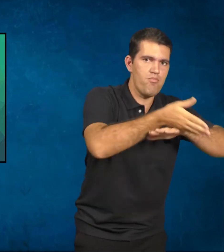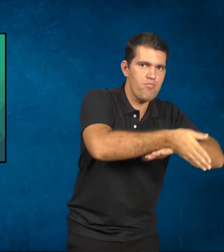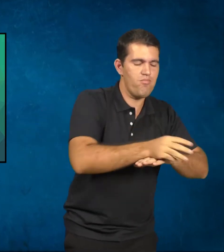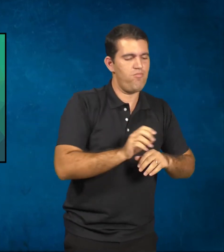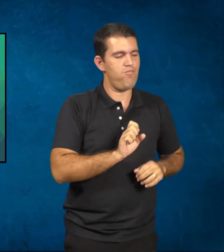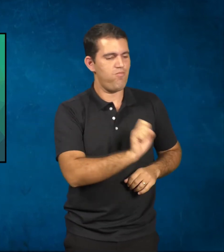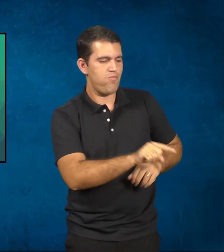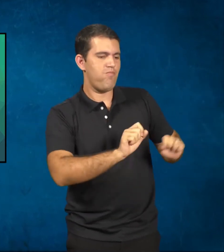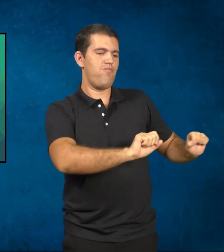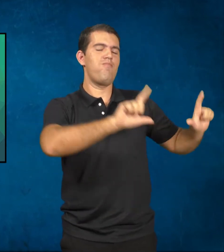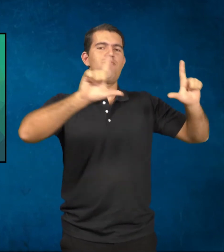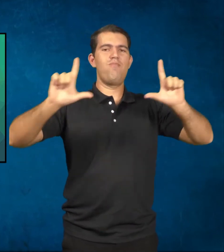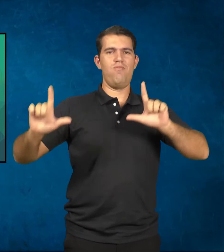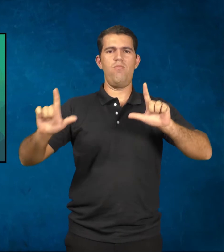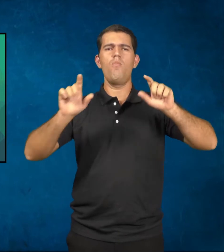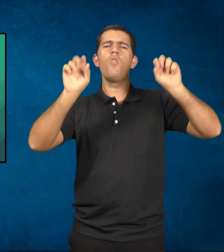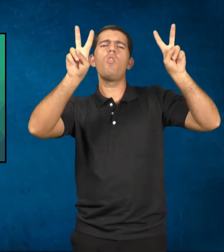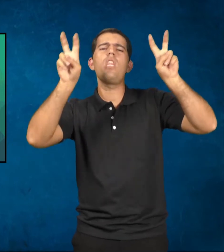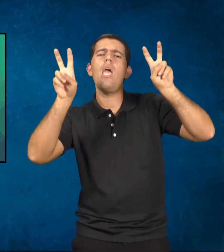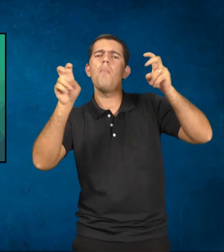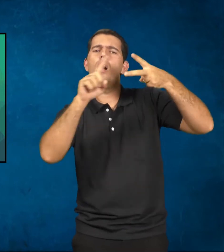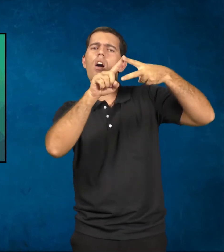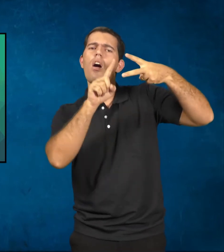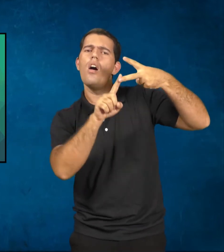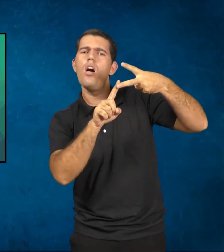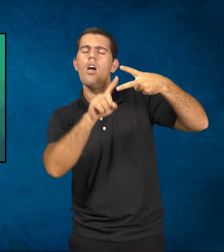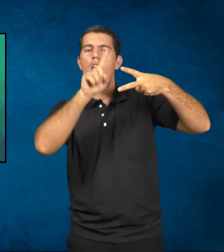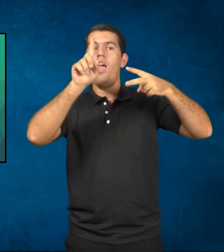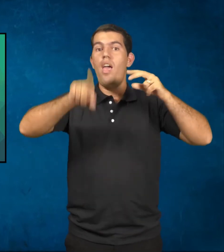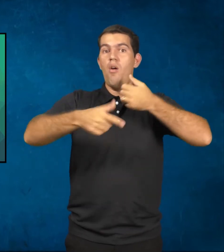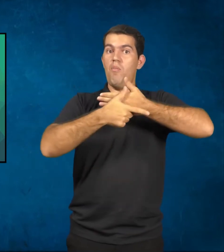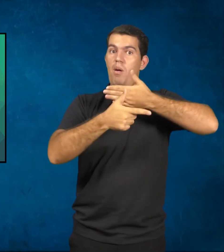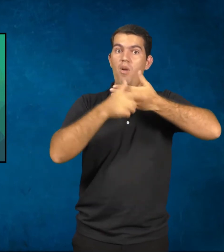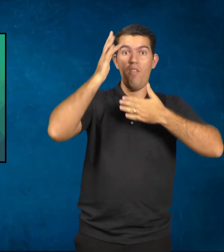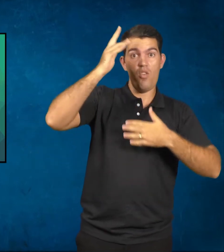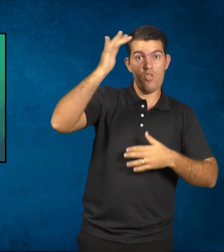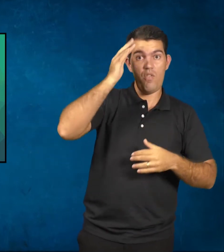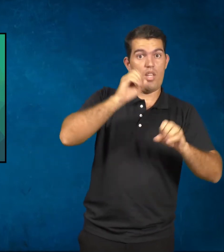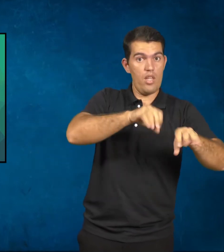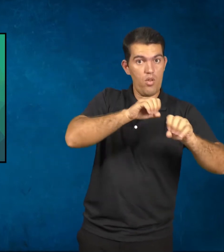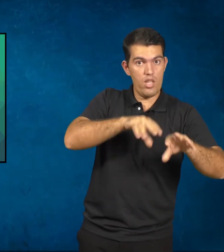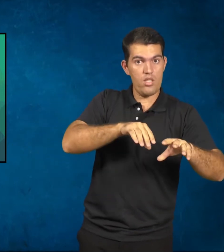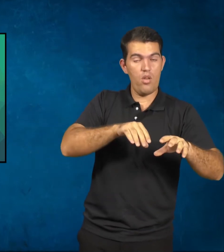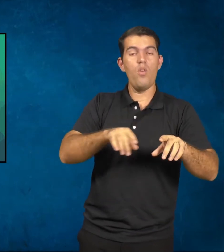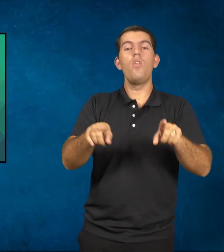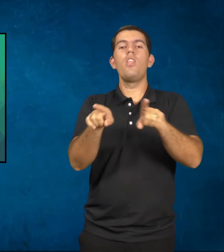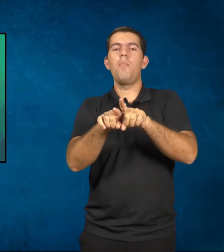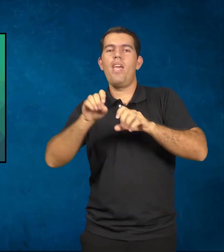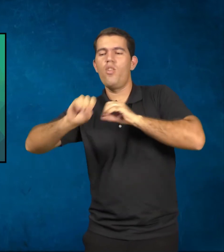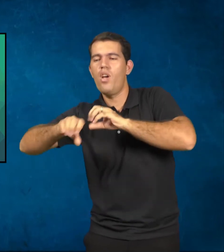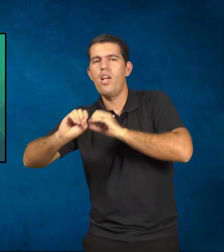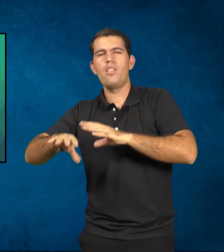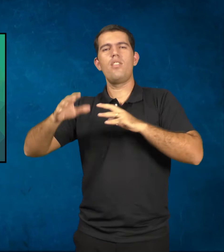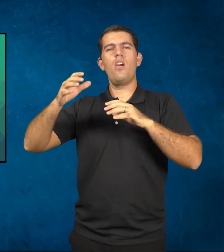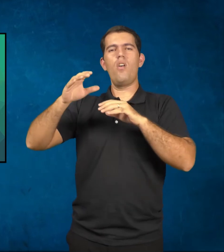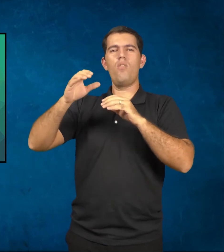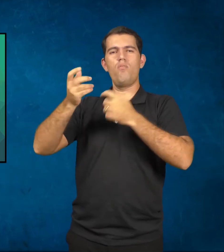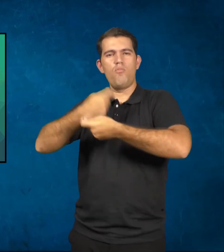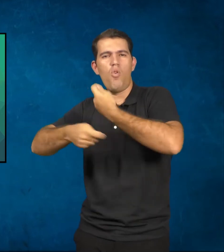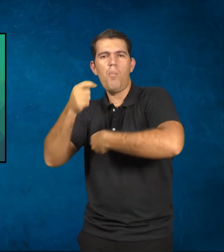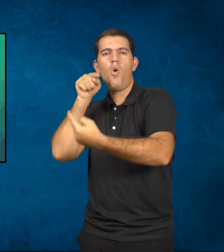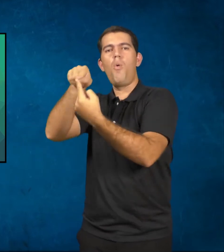vídeo. Elas são intituladas O Papel da Filosofia na Educação, A Educação e o Comércio segundo